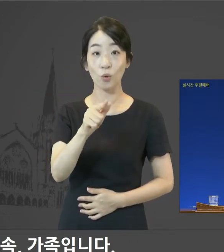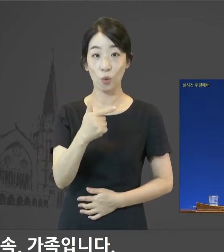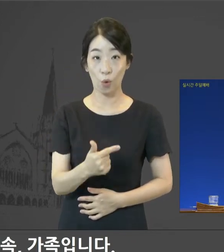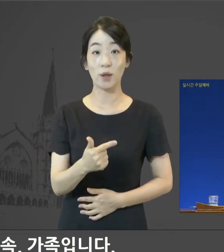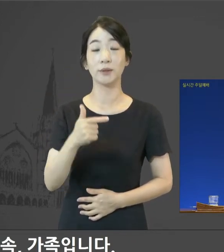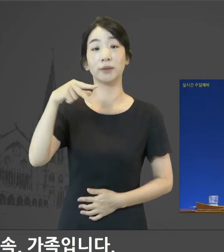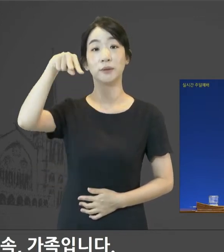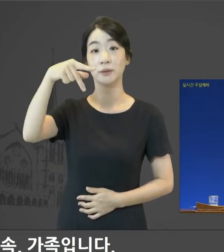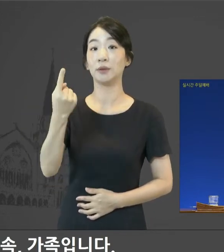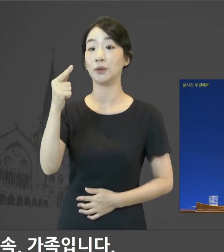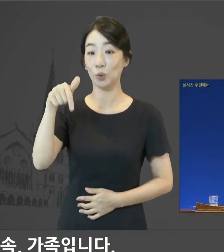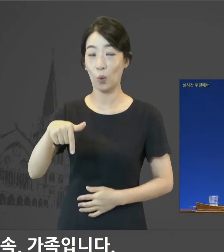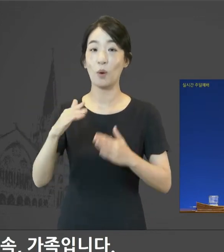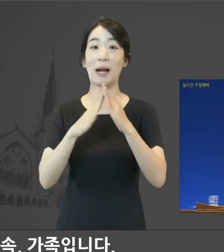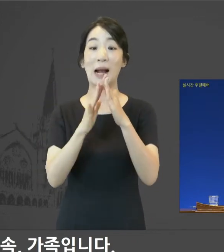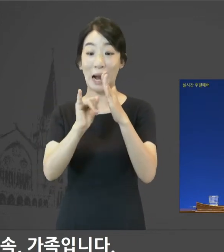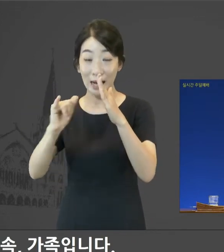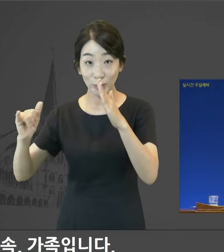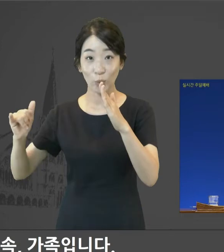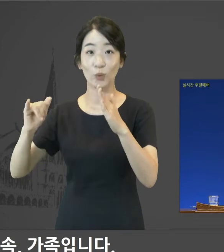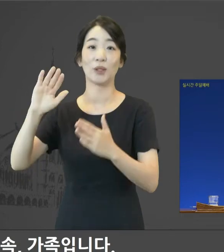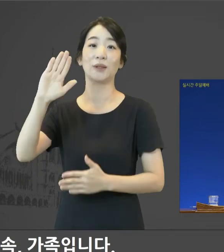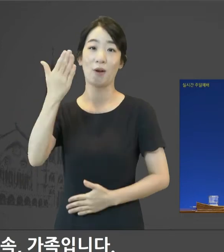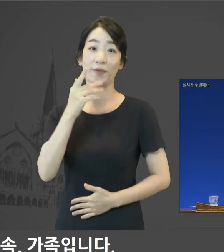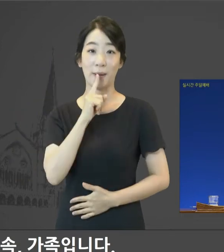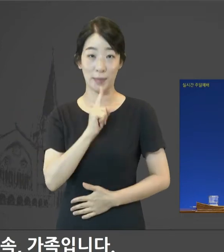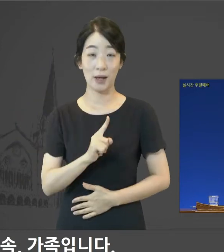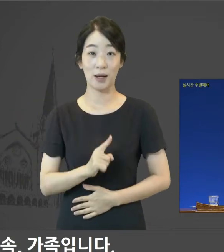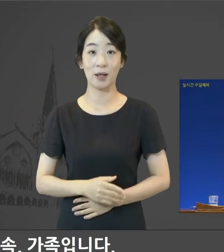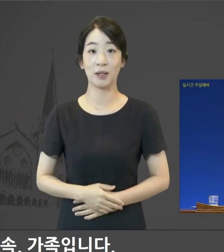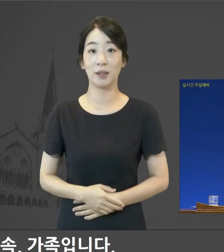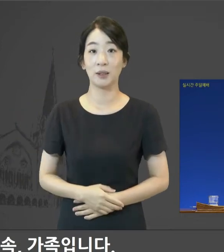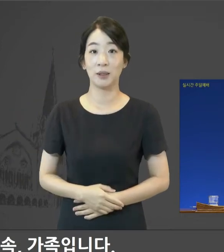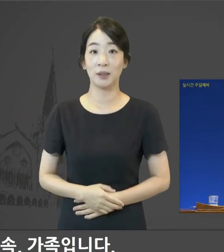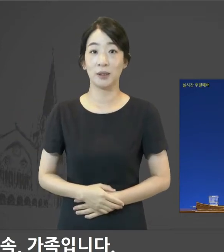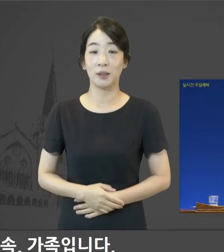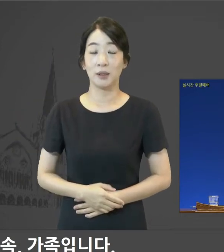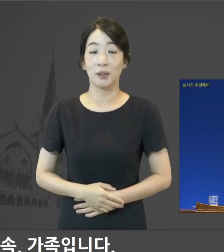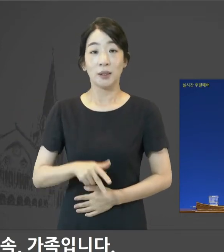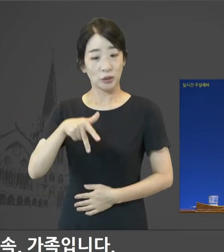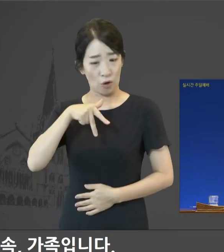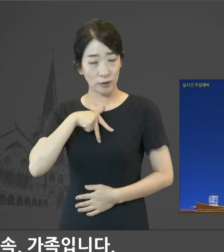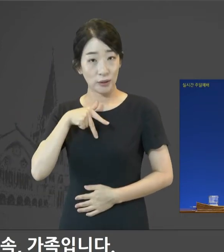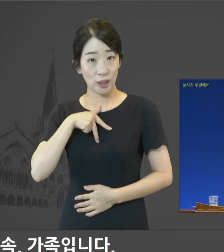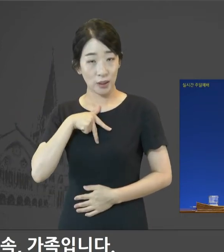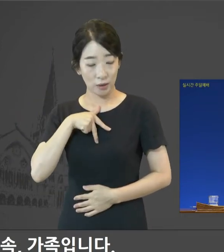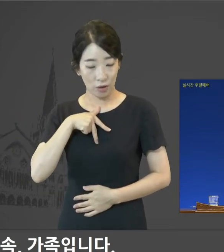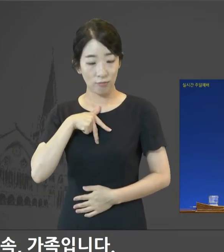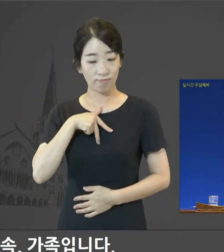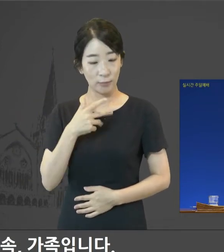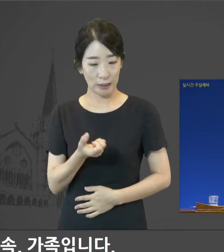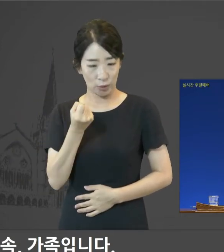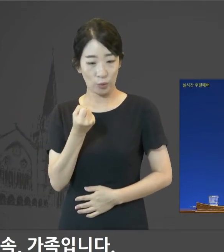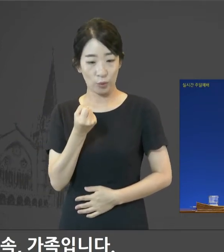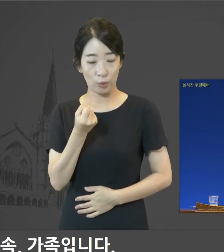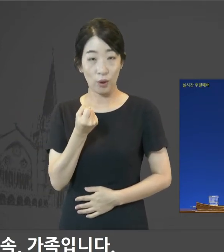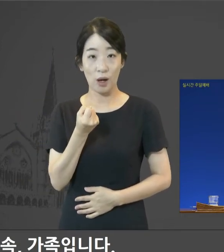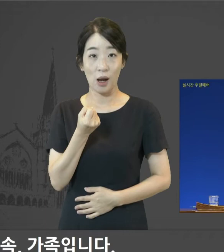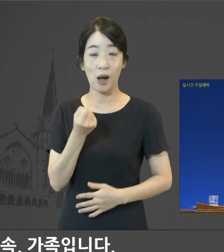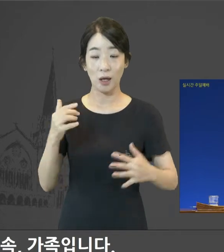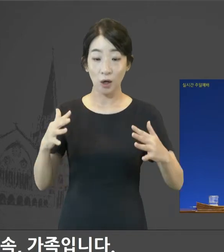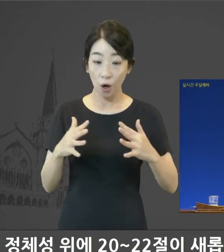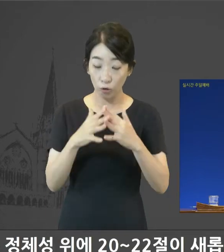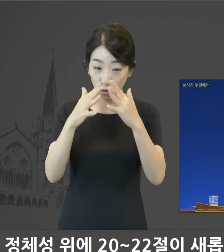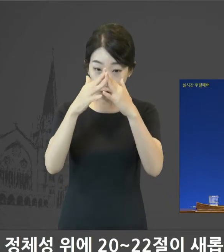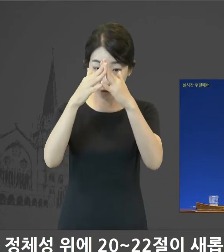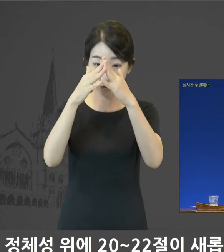위에 20절, 21절, 22절이 그 정체성 위에 새롭게 지어져 가는 건축